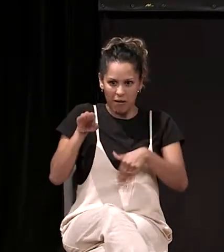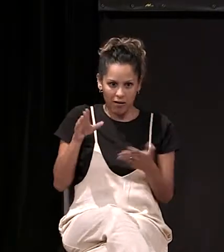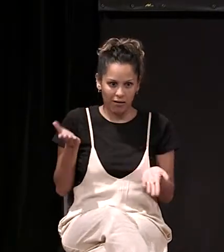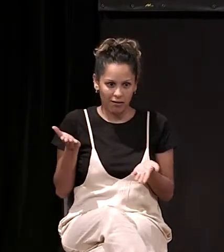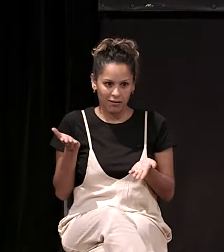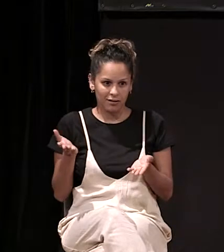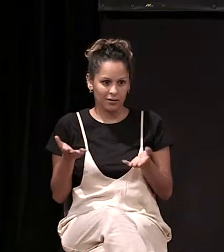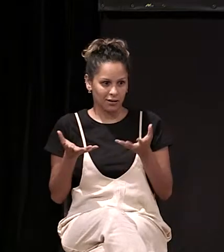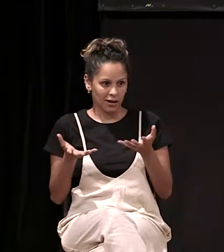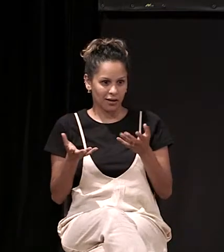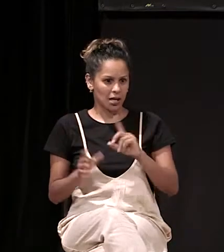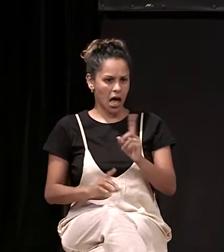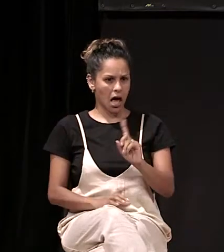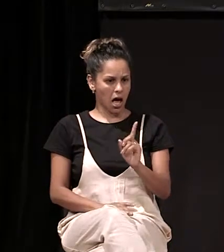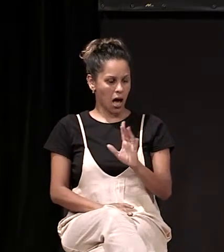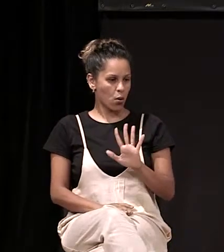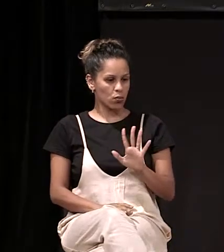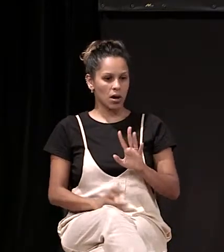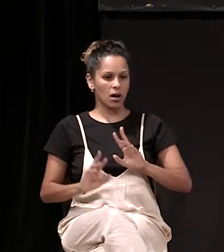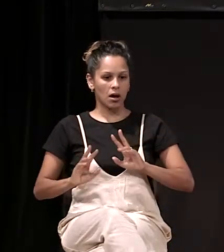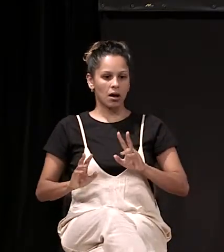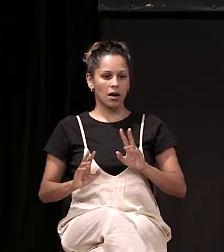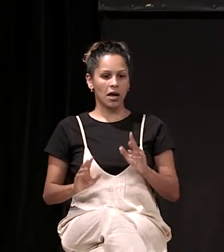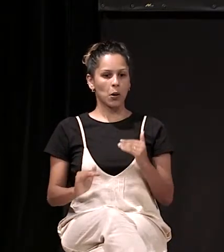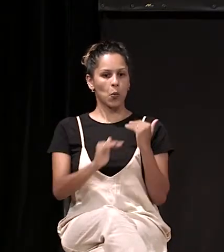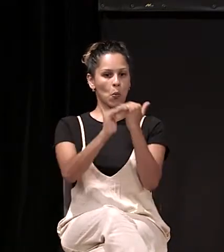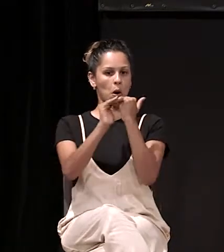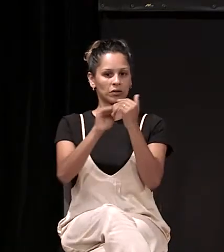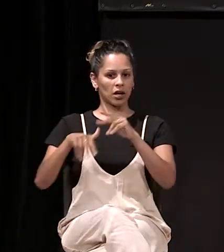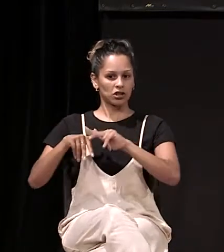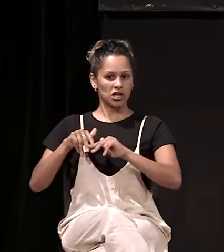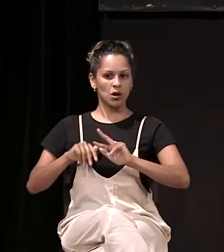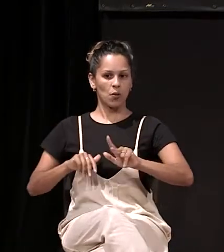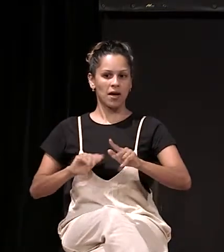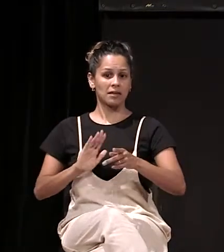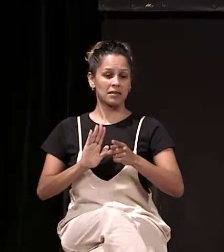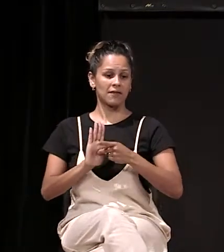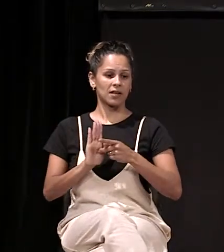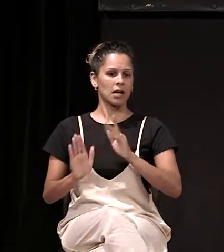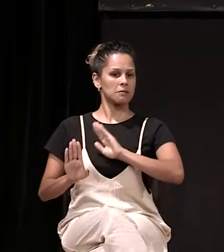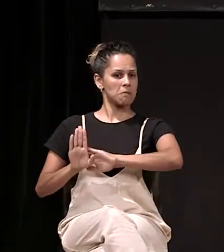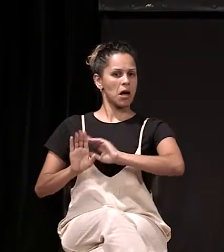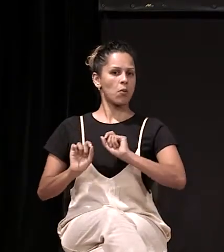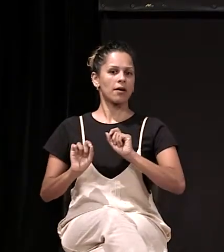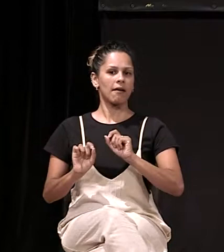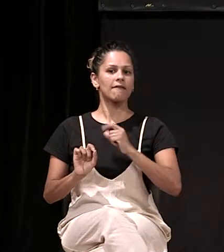gêneros. Para eles é que está diminuindo o homem. E como fazer isso, então?